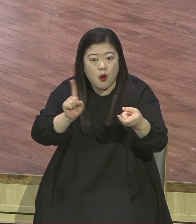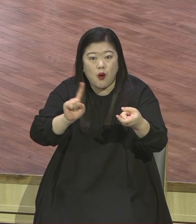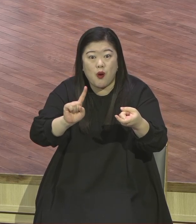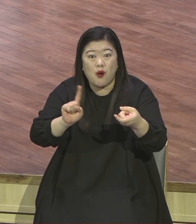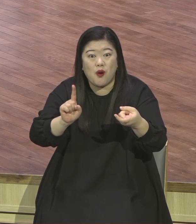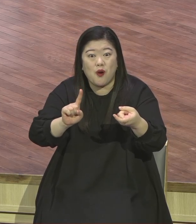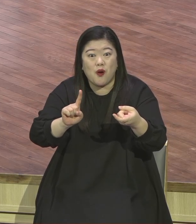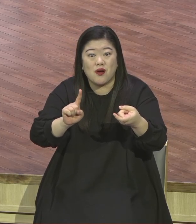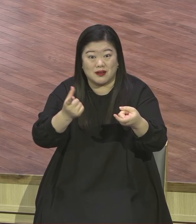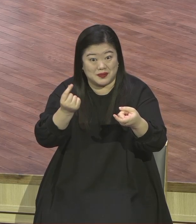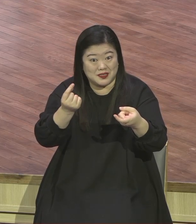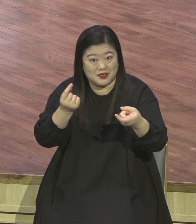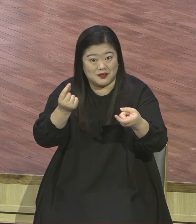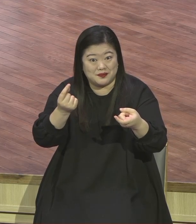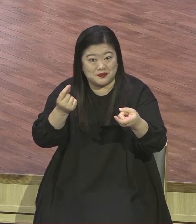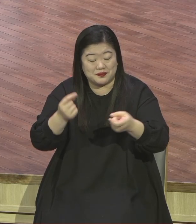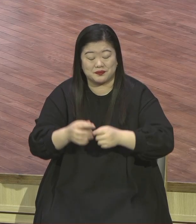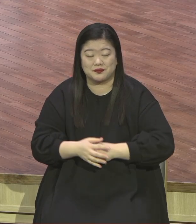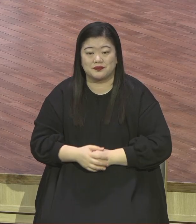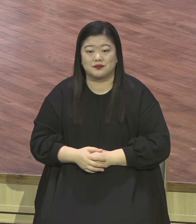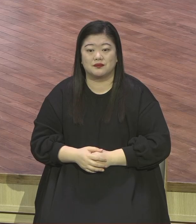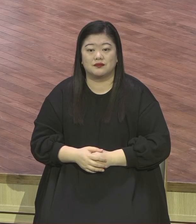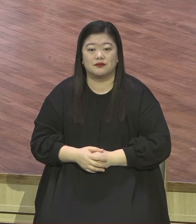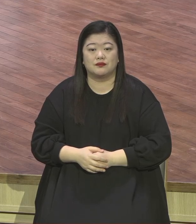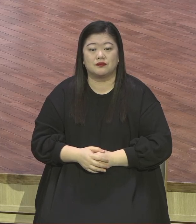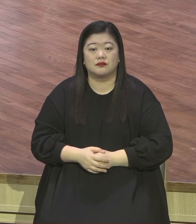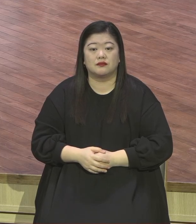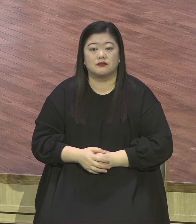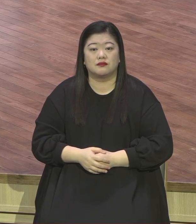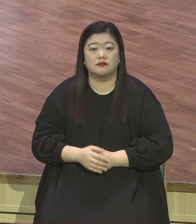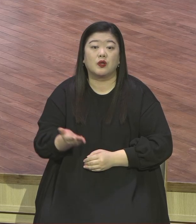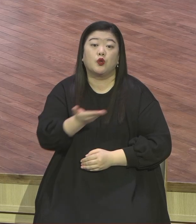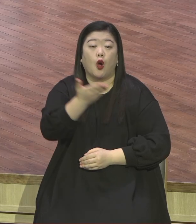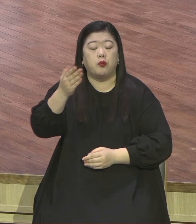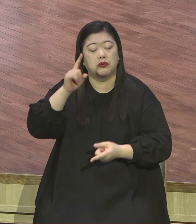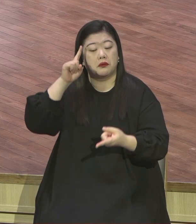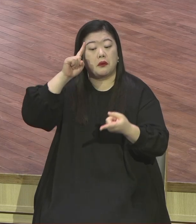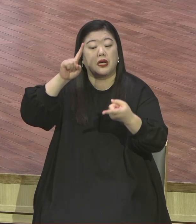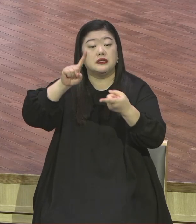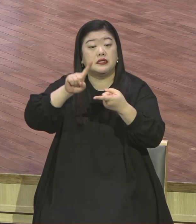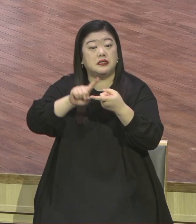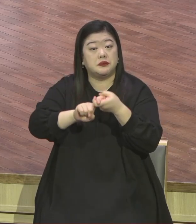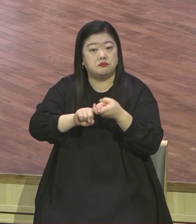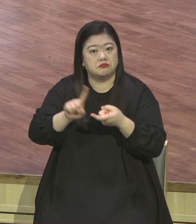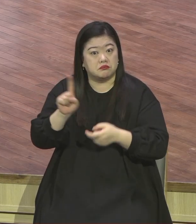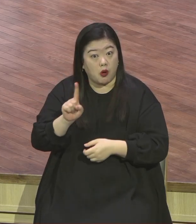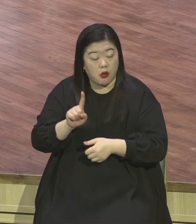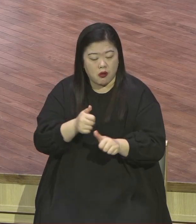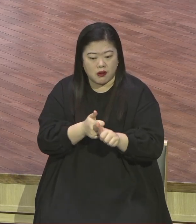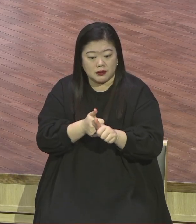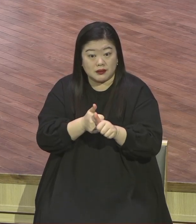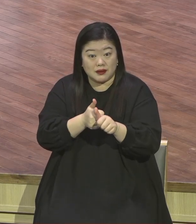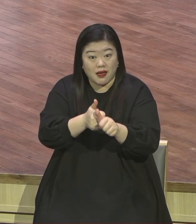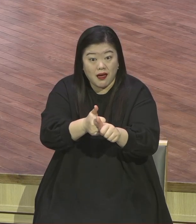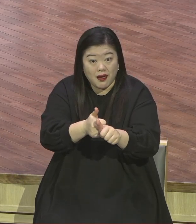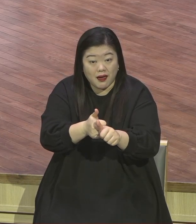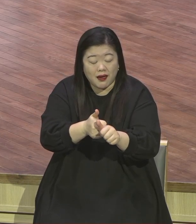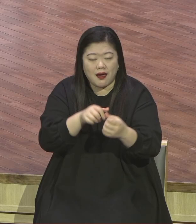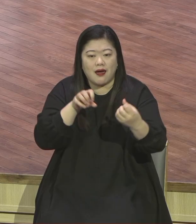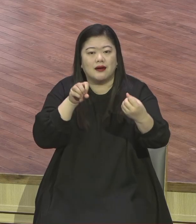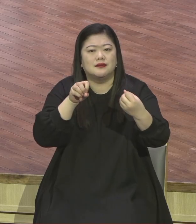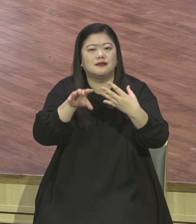우리가 어디에 지금 관심을 가지고 있느냐 따라서 응답의 모습이 달라집니다